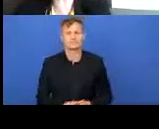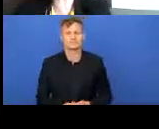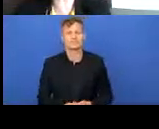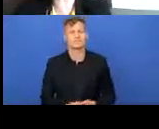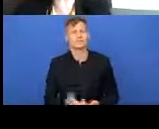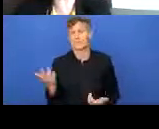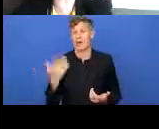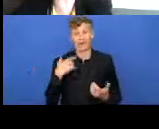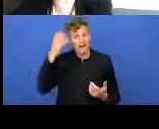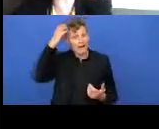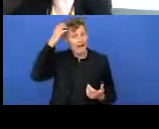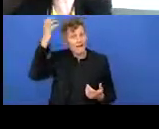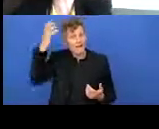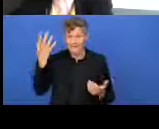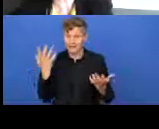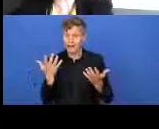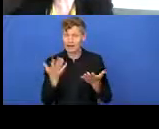les mesures des gouvernements